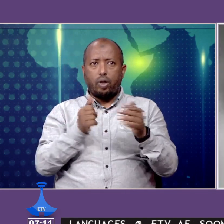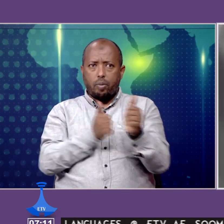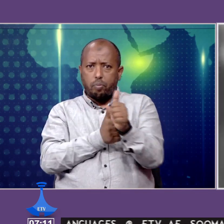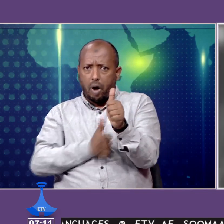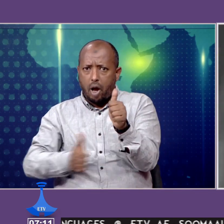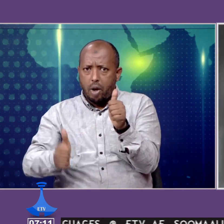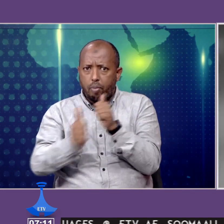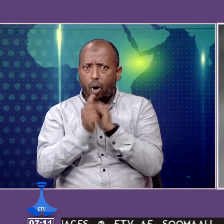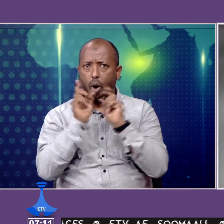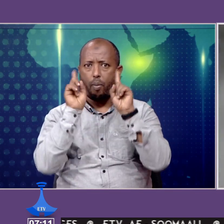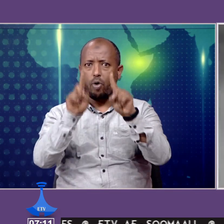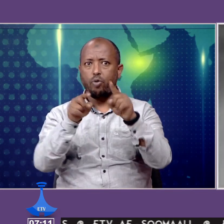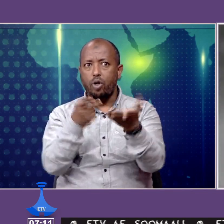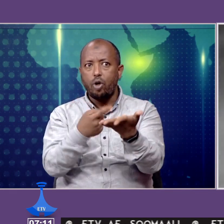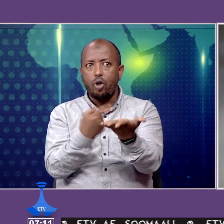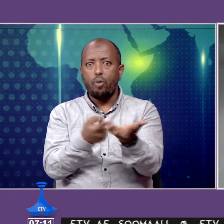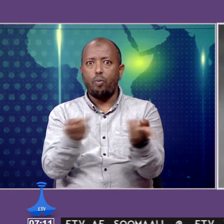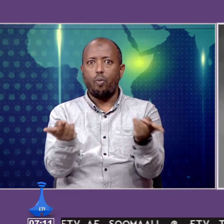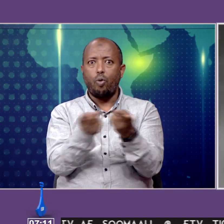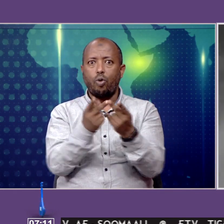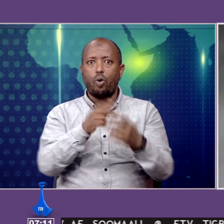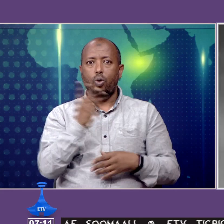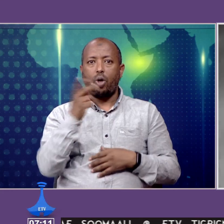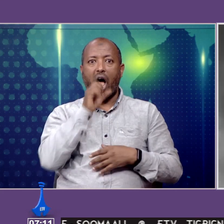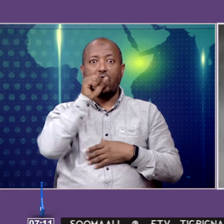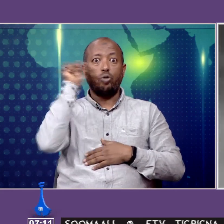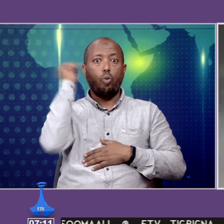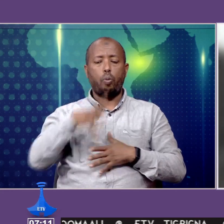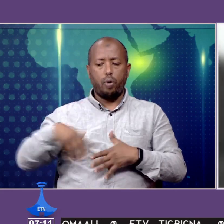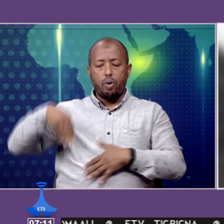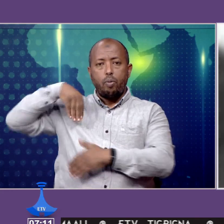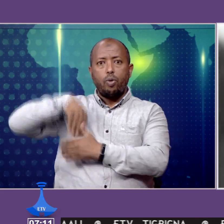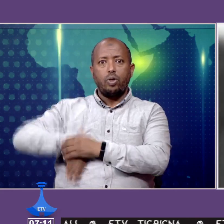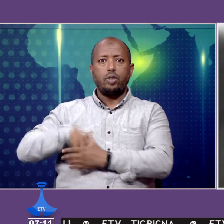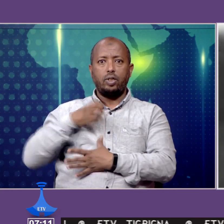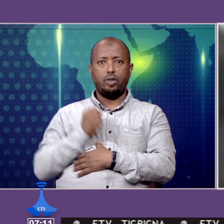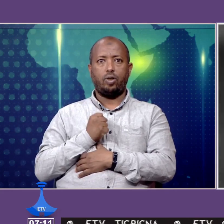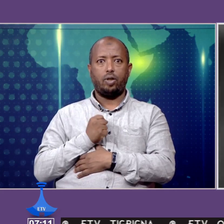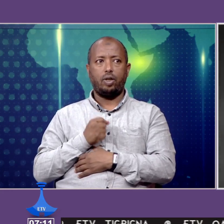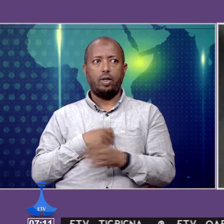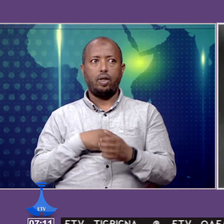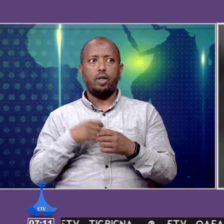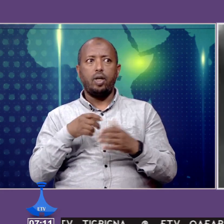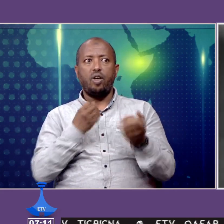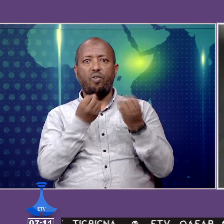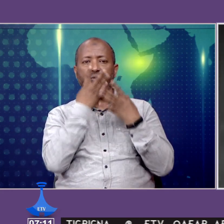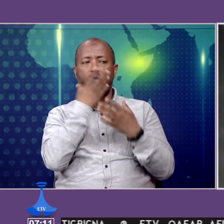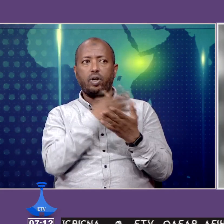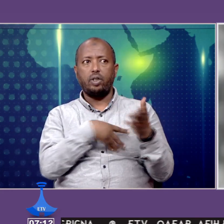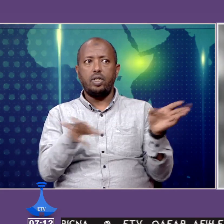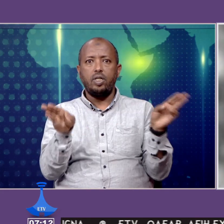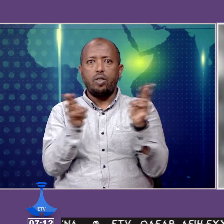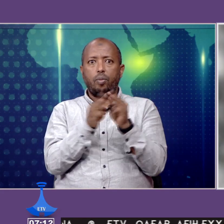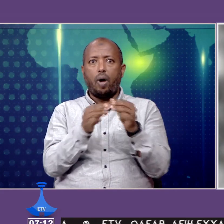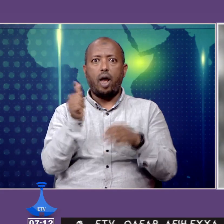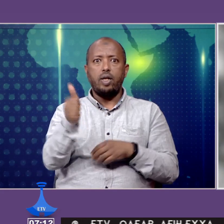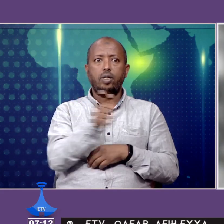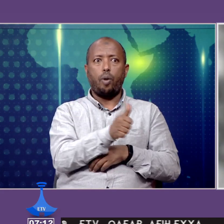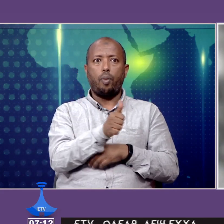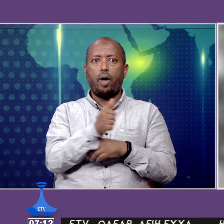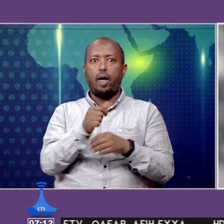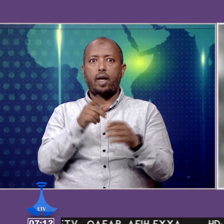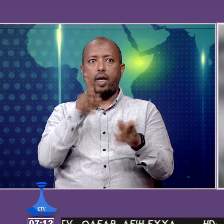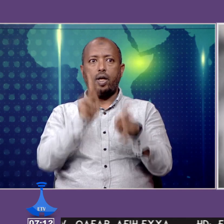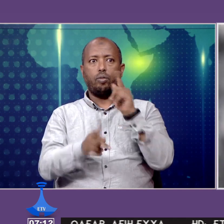ብለው ደረሱ። ሁለቱም በኪሶቻቸው ቦምብ ይዟል። ኮዲ ማርሻል ግራዚያኒ ለተሰበሰበው የአዲስ አበባ ህዝብ